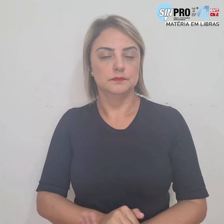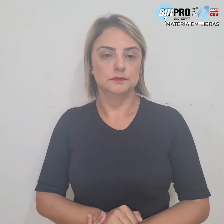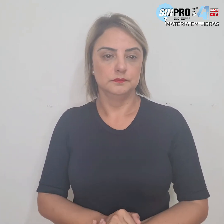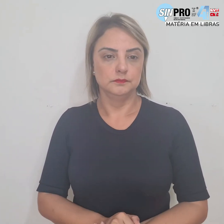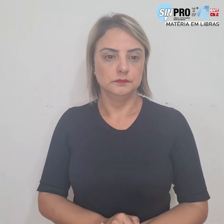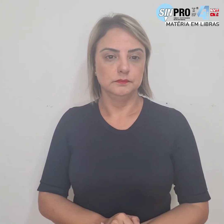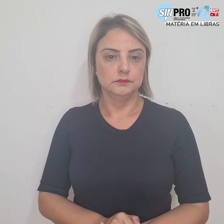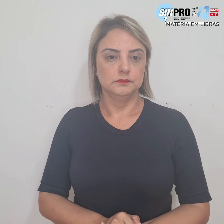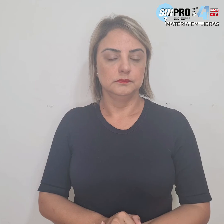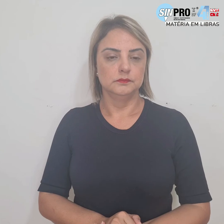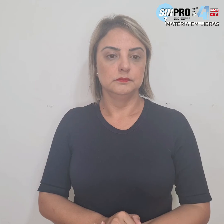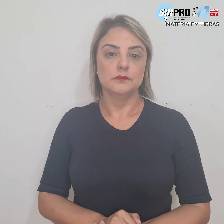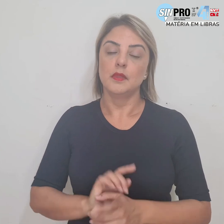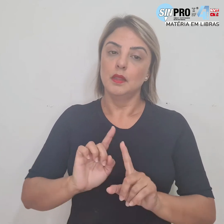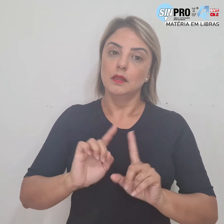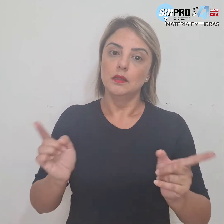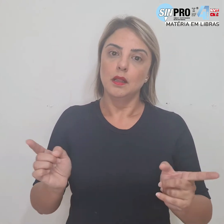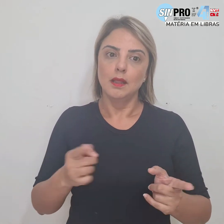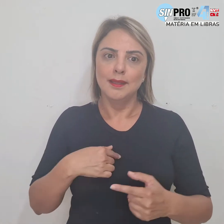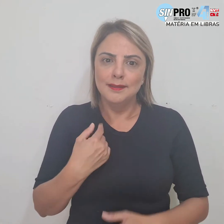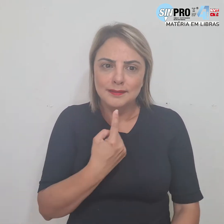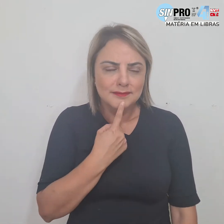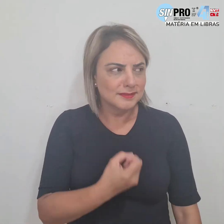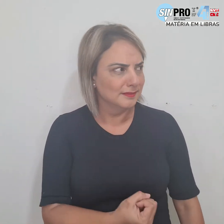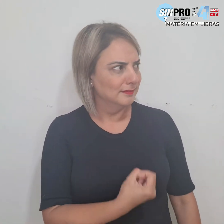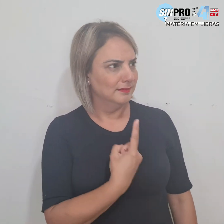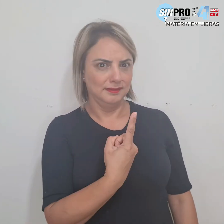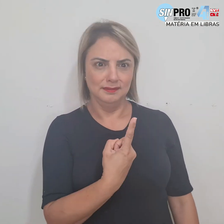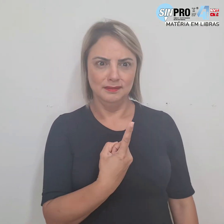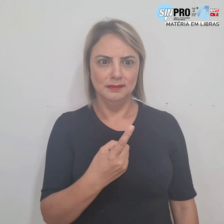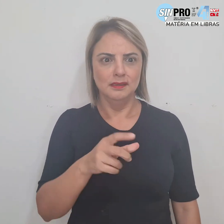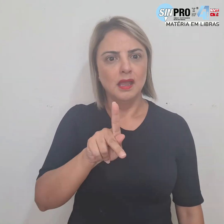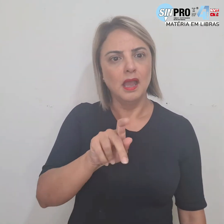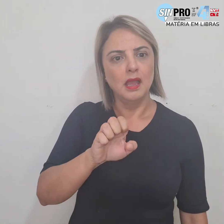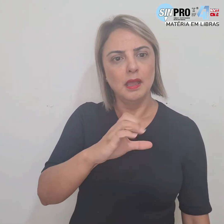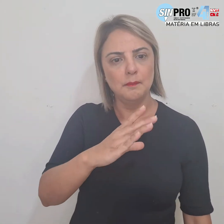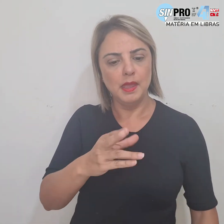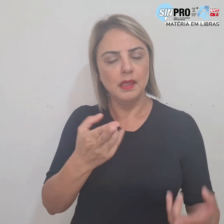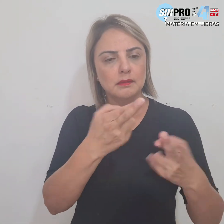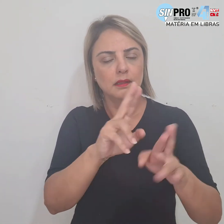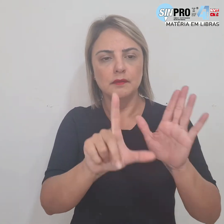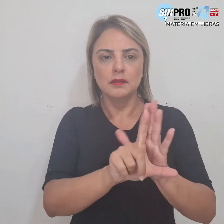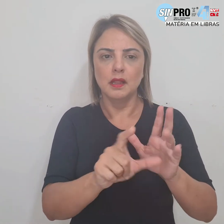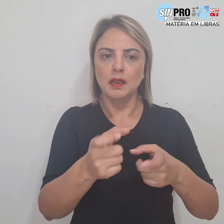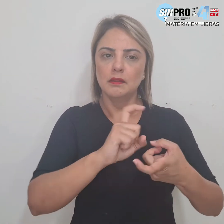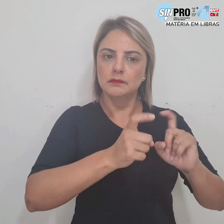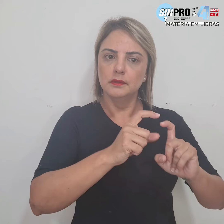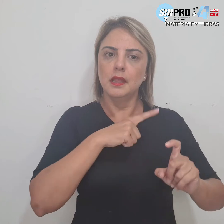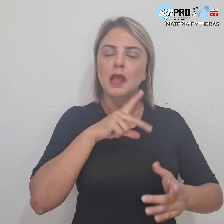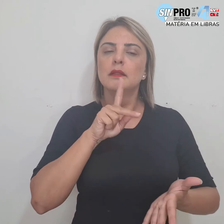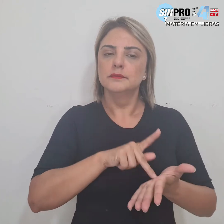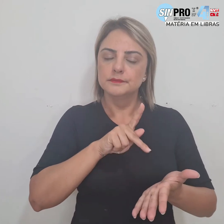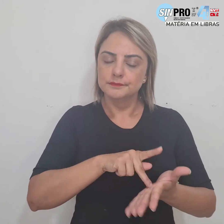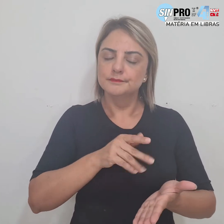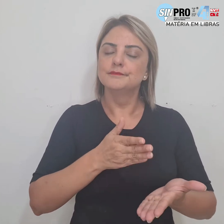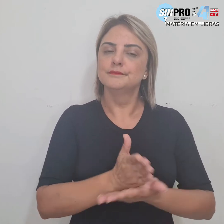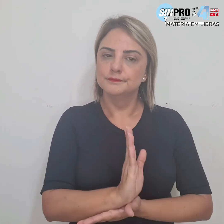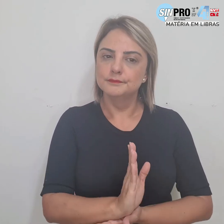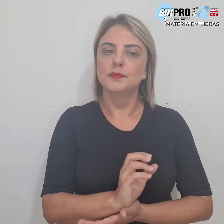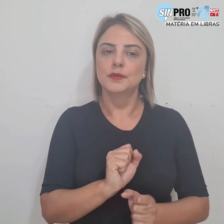Santos. Por mais esdrúxula que seja, a PEC da reforma administrativa tem reais chances de ser